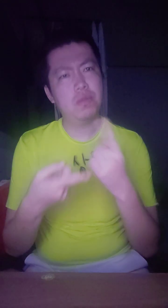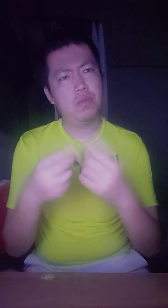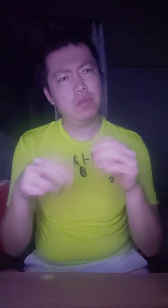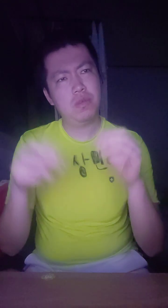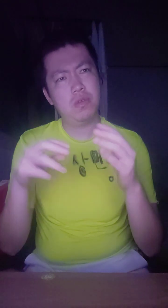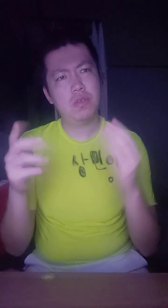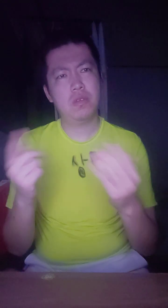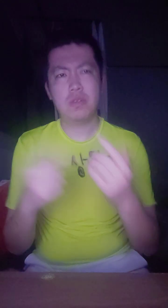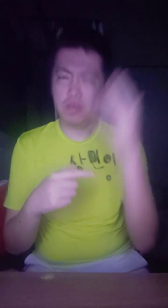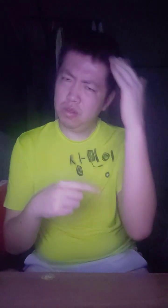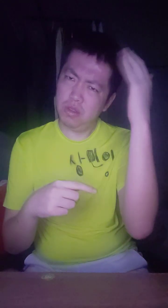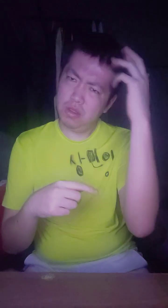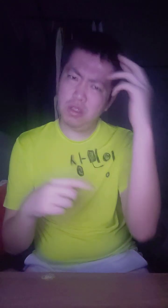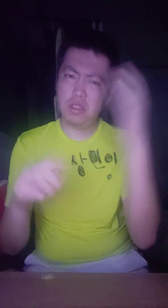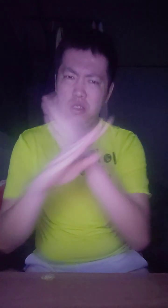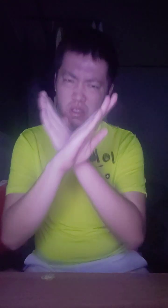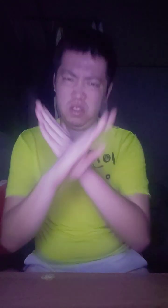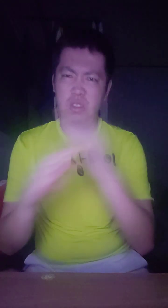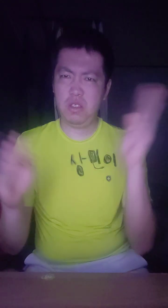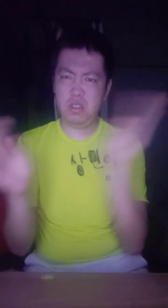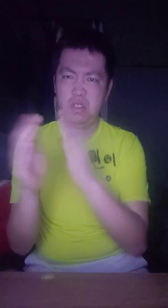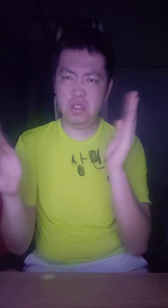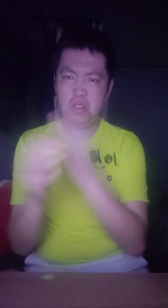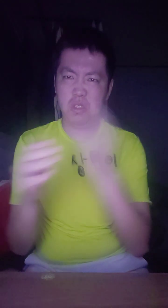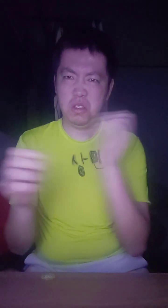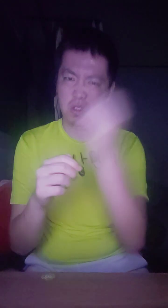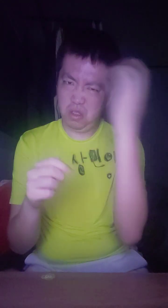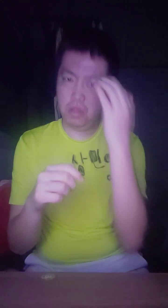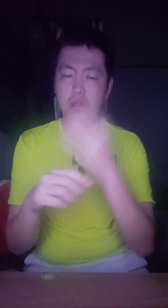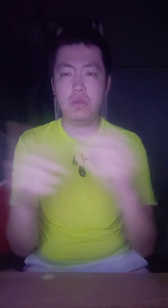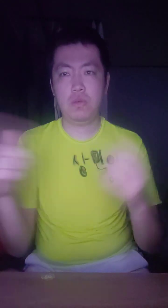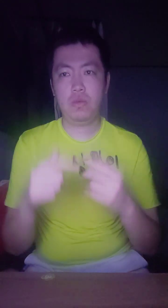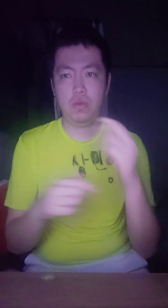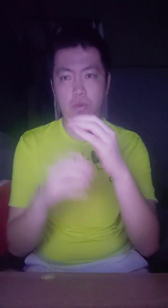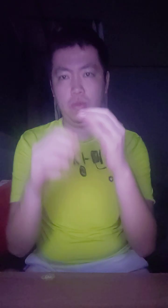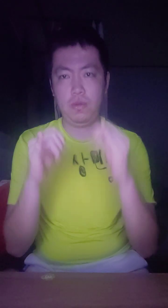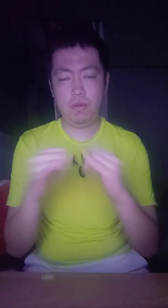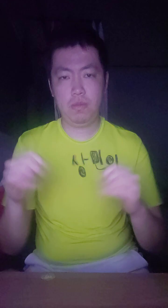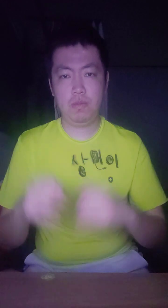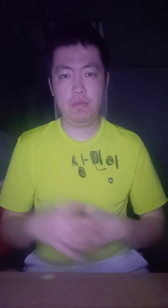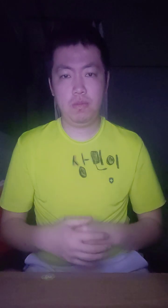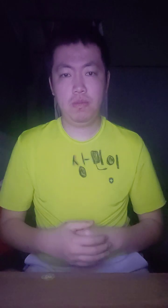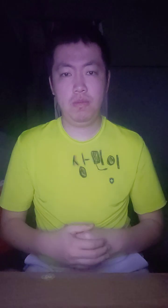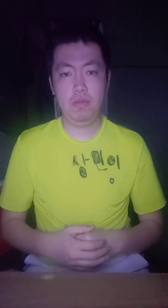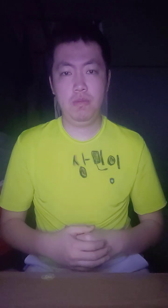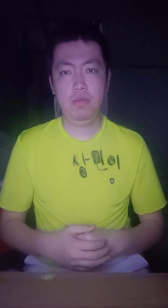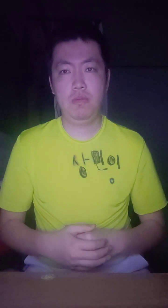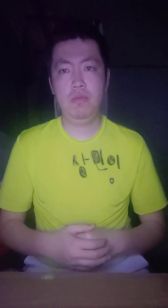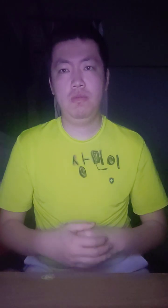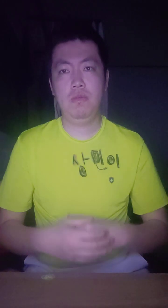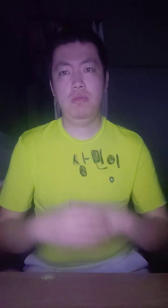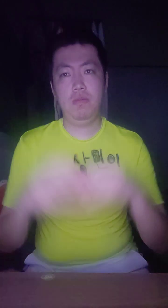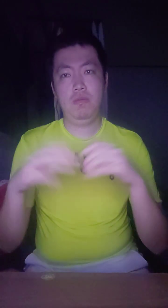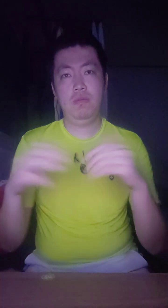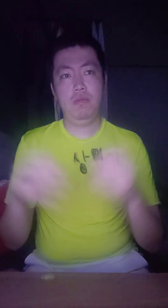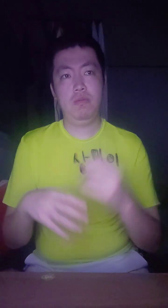만지고 머리 좀 때리지 말라며 강력한 처벌을 원한다고 썼습니다. 인사팀 송모 차장에